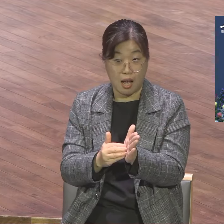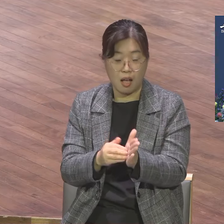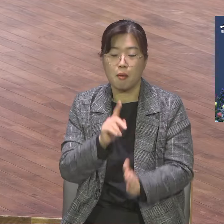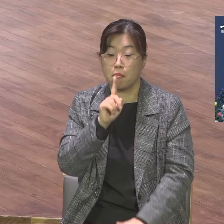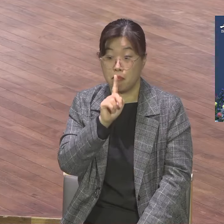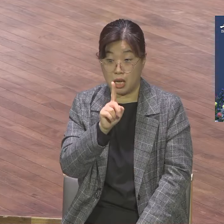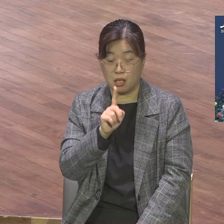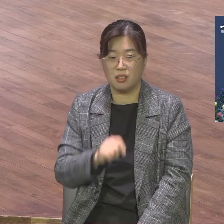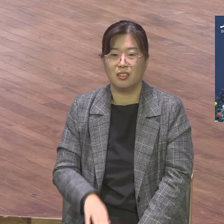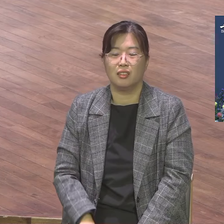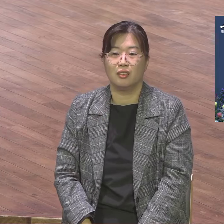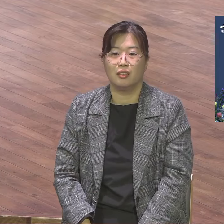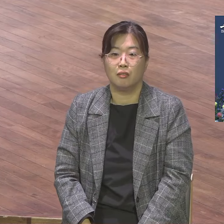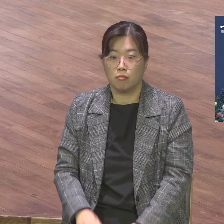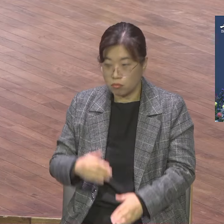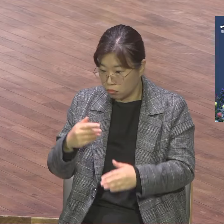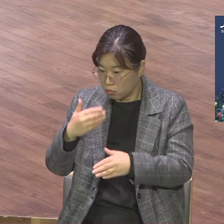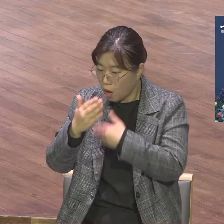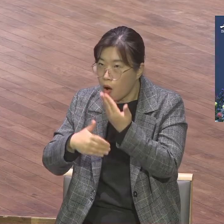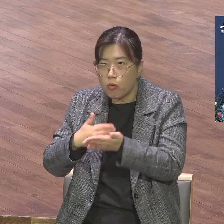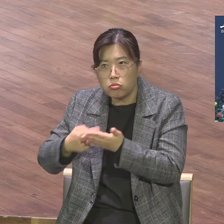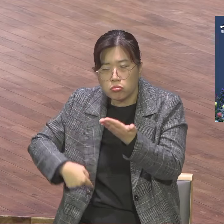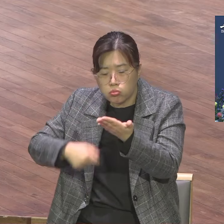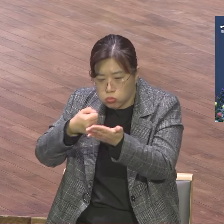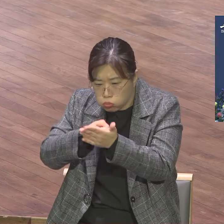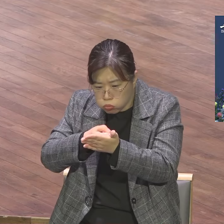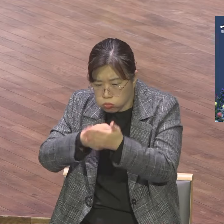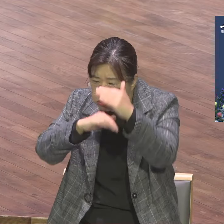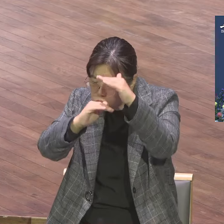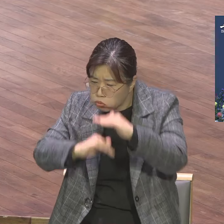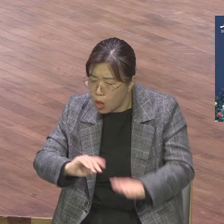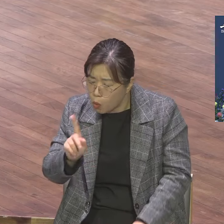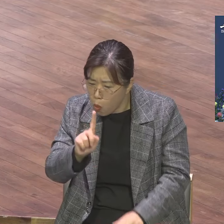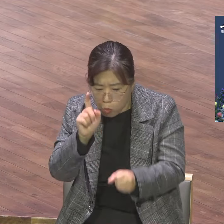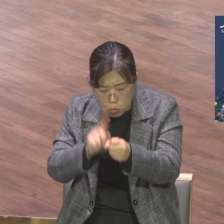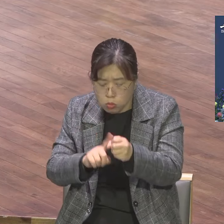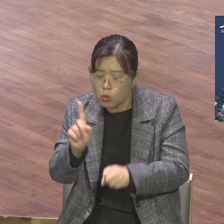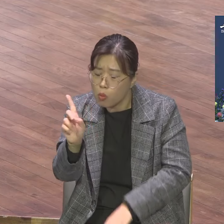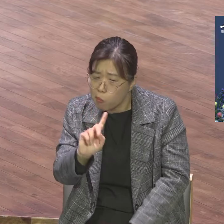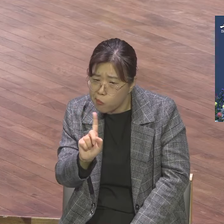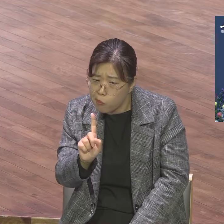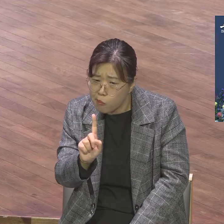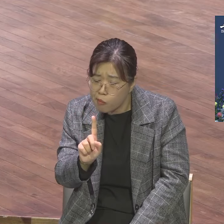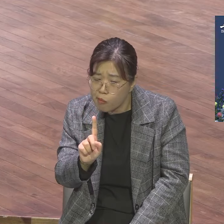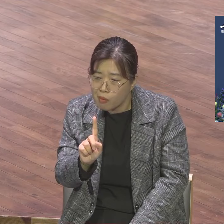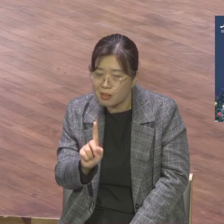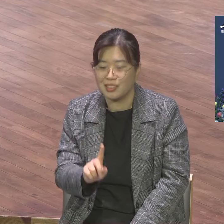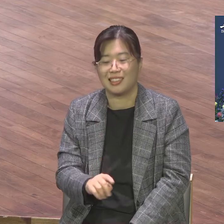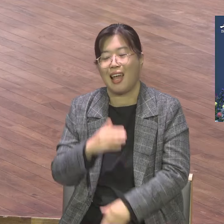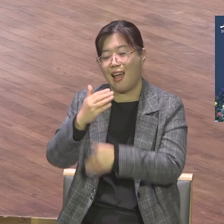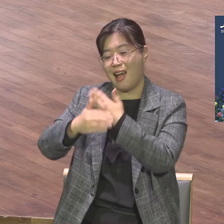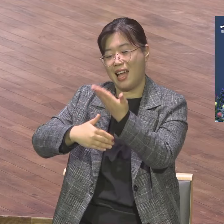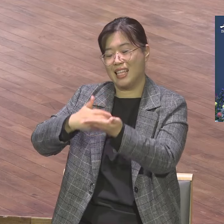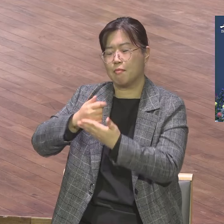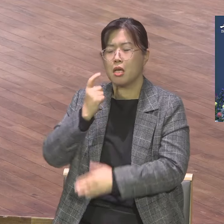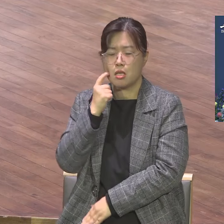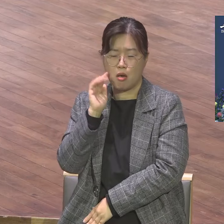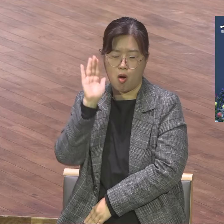작정의 목적이 뭐냐? 하나님의 경영과 하나님의 작정의 목적이 뭐냐? 하나님의 영광을 위한